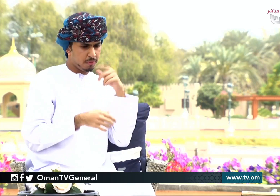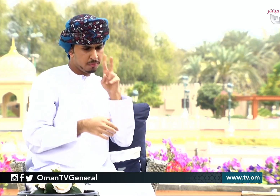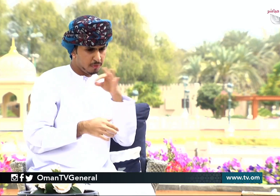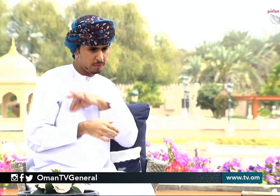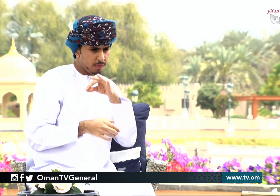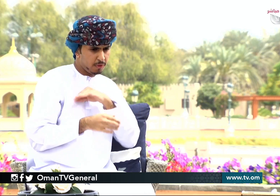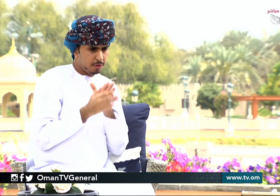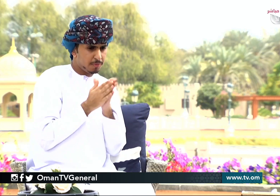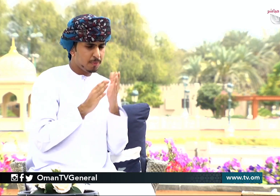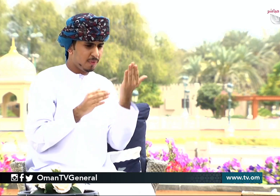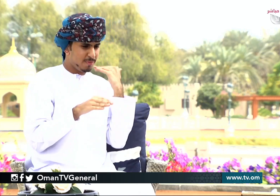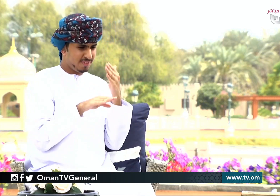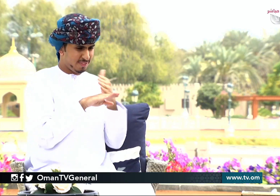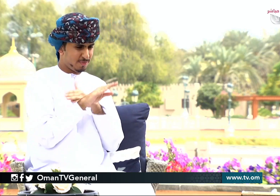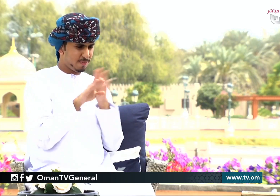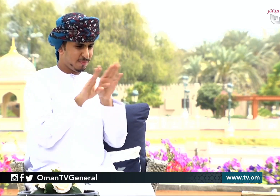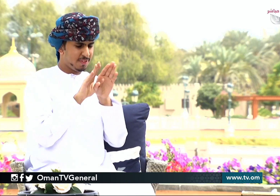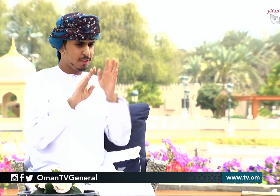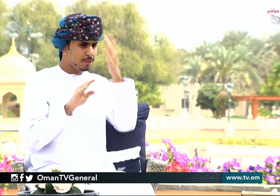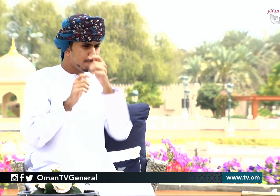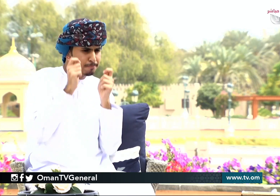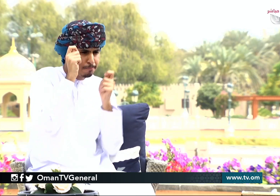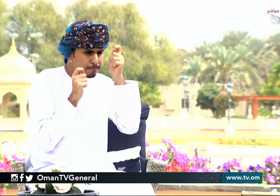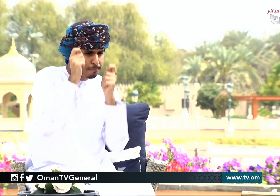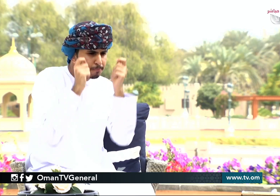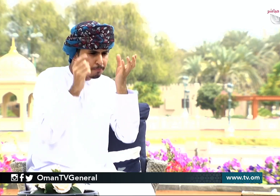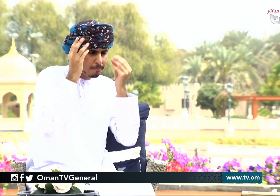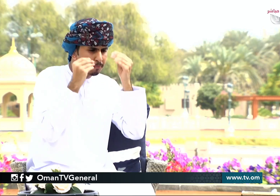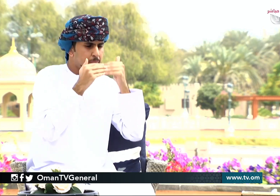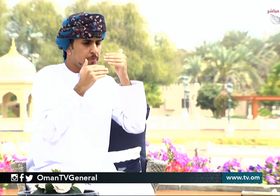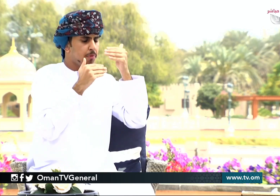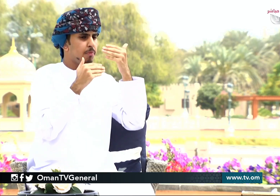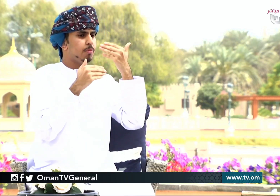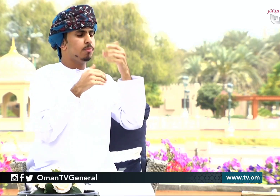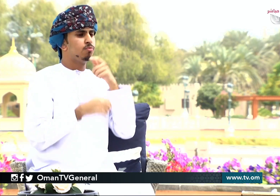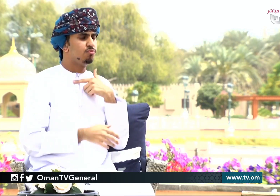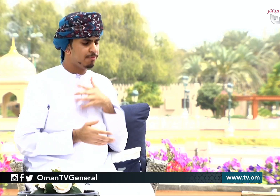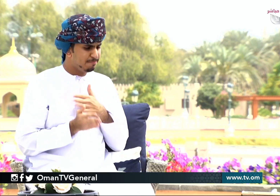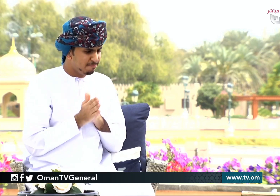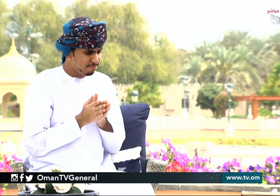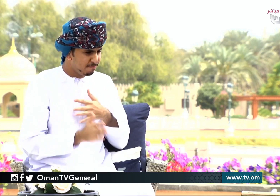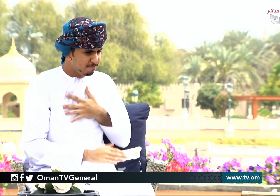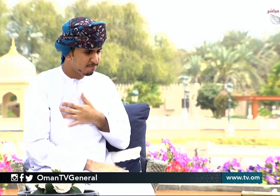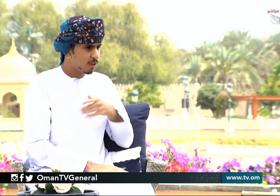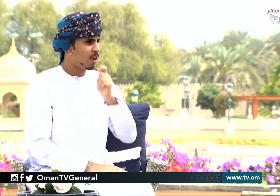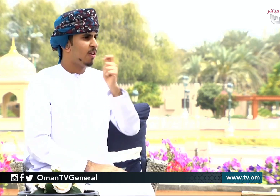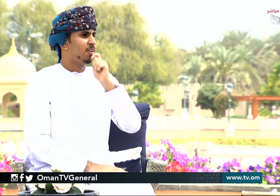مختلف الفيديوهات سواء داخل عمان أو في الدول خارج السلطنة، أيضا أشوف كيف الإيماءات، وأيضا أن أنا أنقل